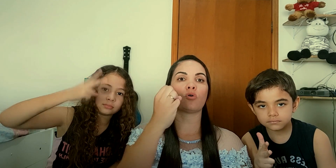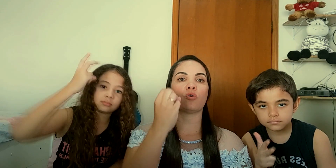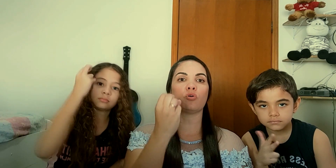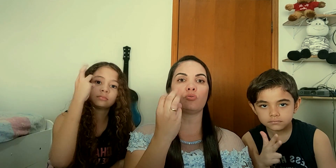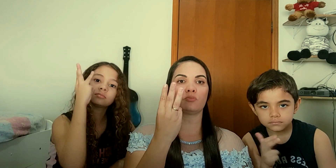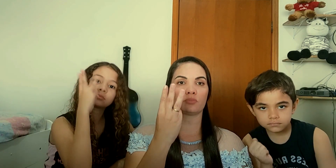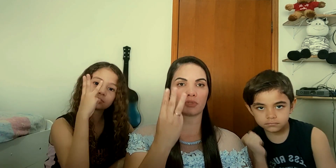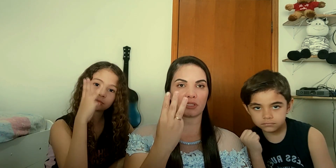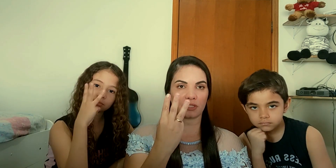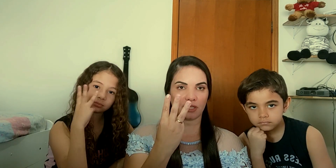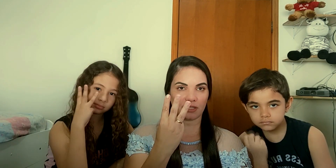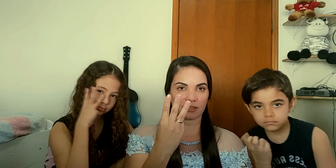Ou três. Número